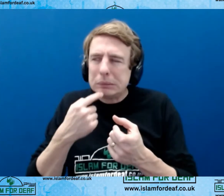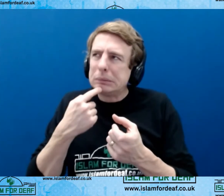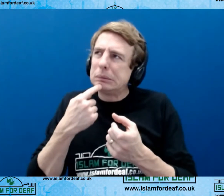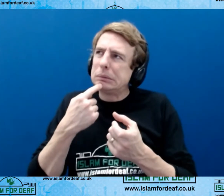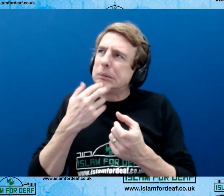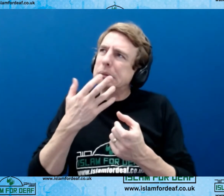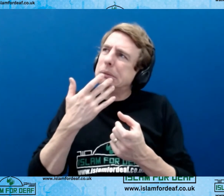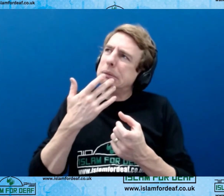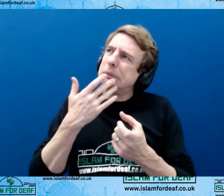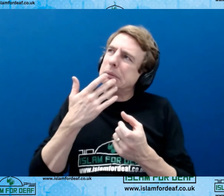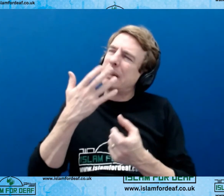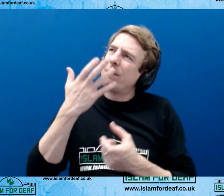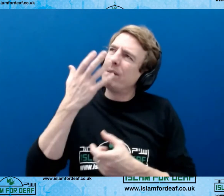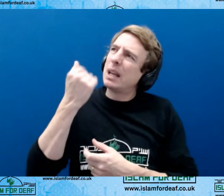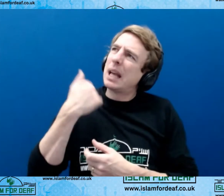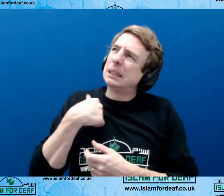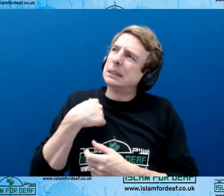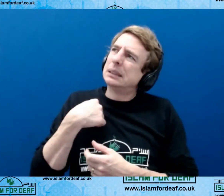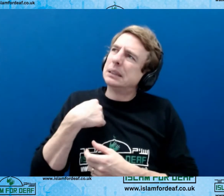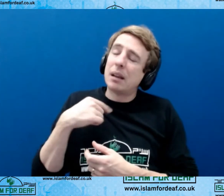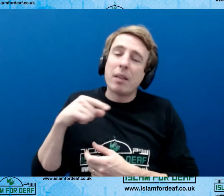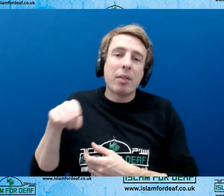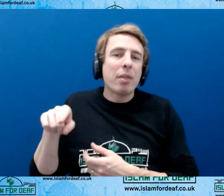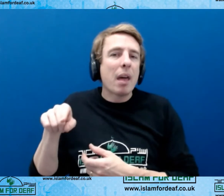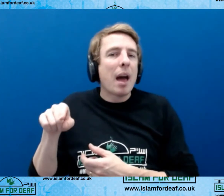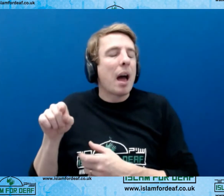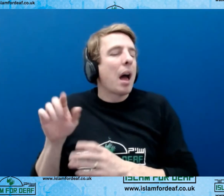إلا بعد طلوع الشمس. هذا سهى عن الصلاة.